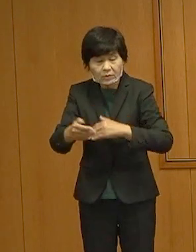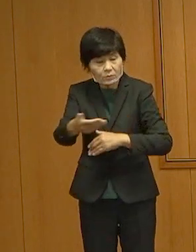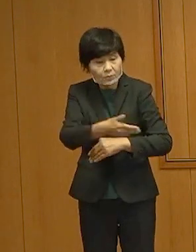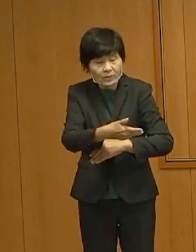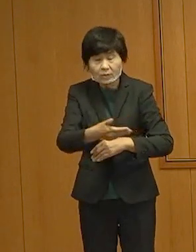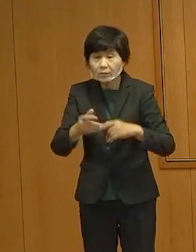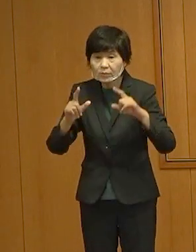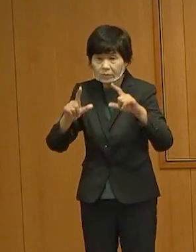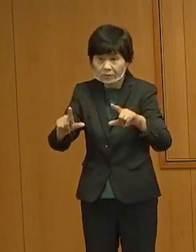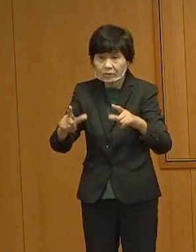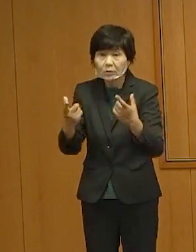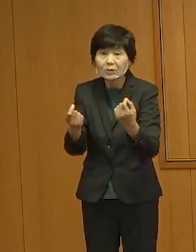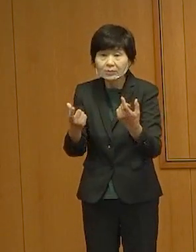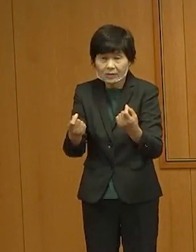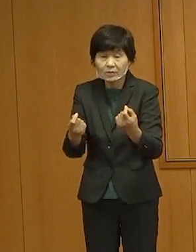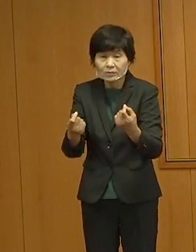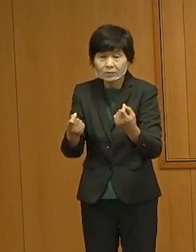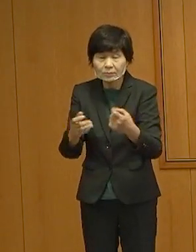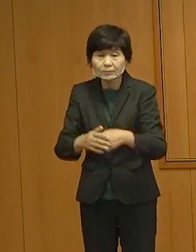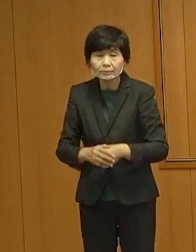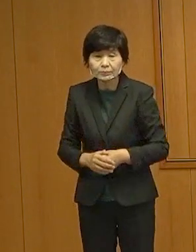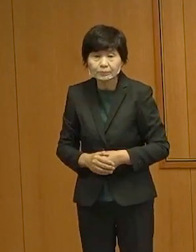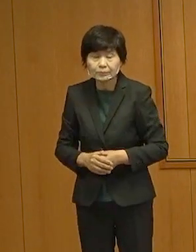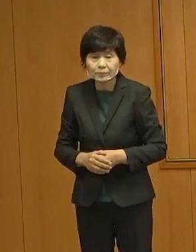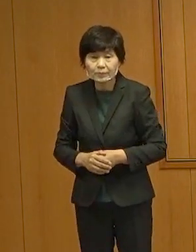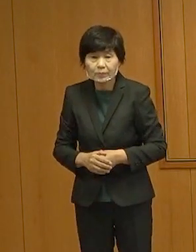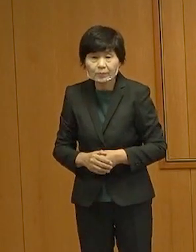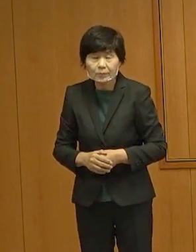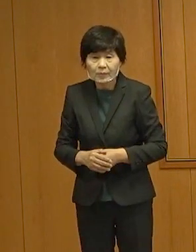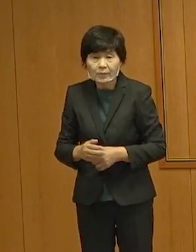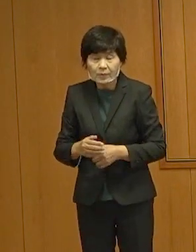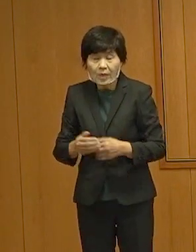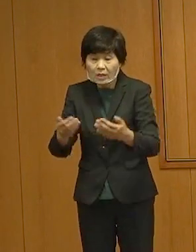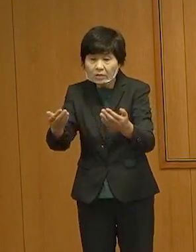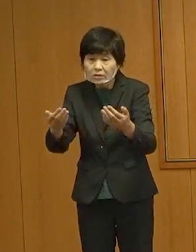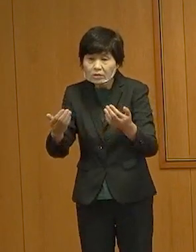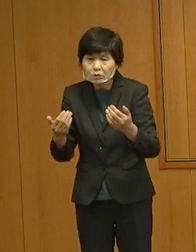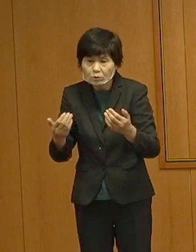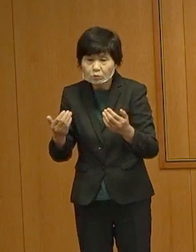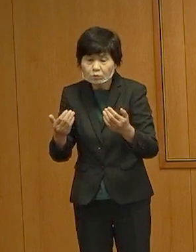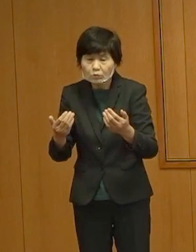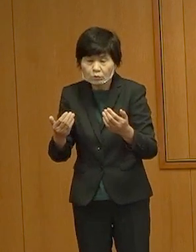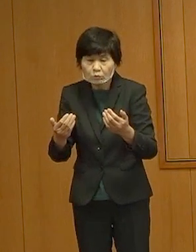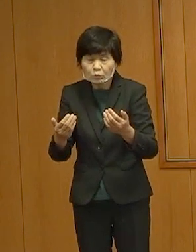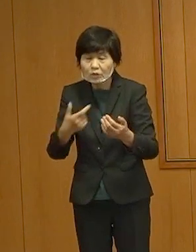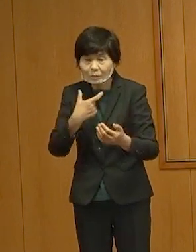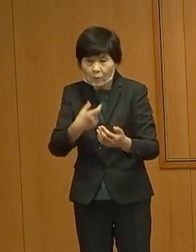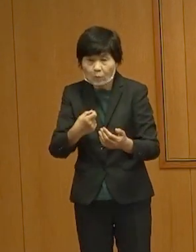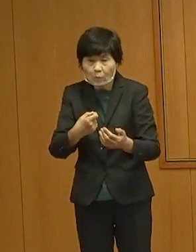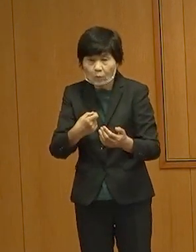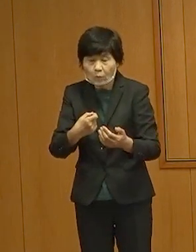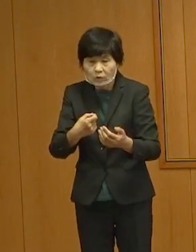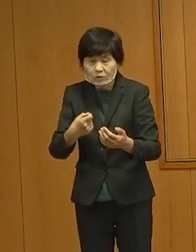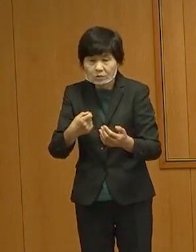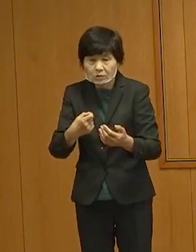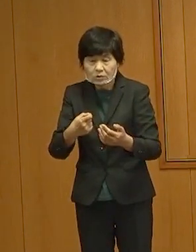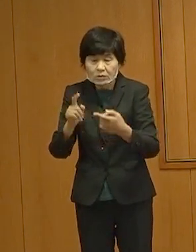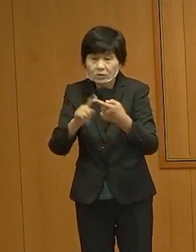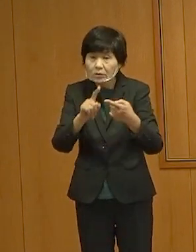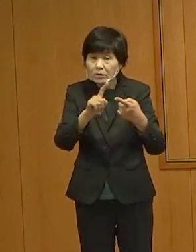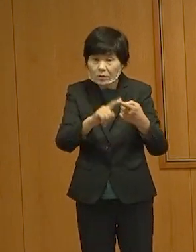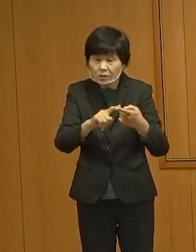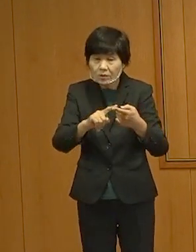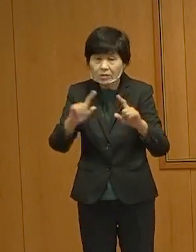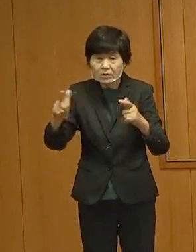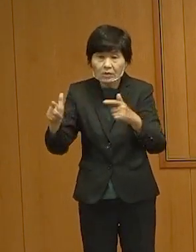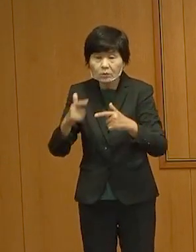ういうことになると思います。まあ、先ほど言いましたニーズによってですね、希望も違うだろうと思いますし、